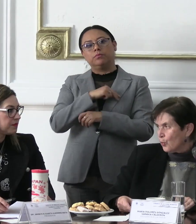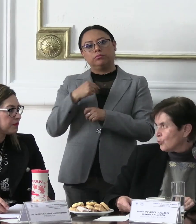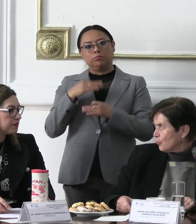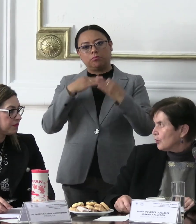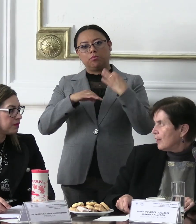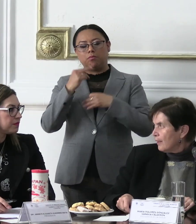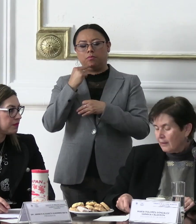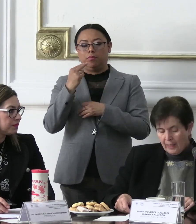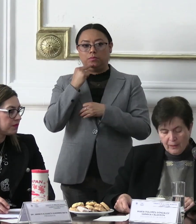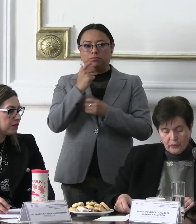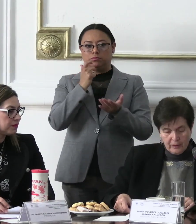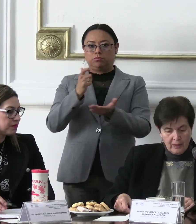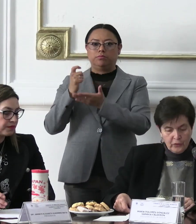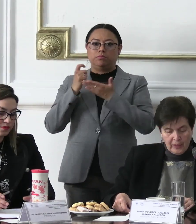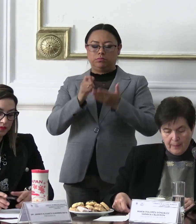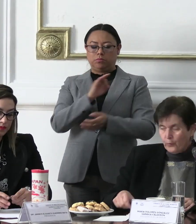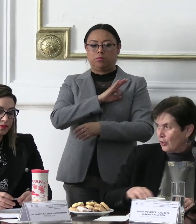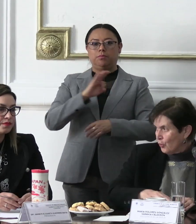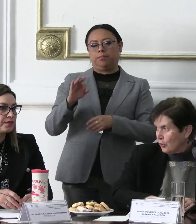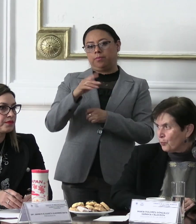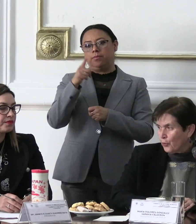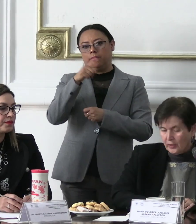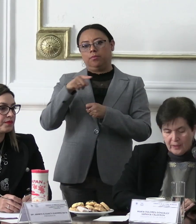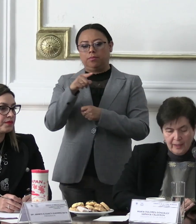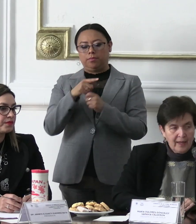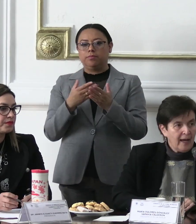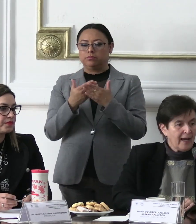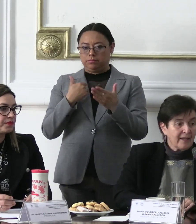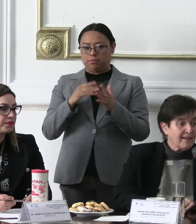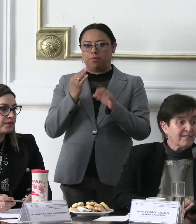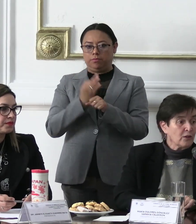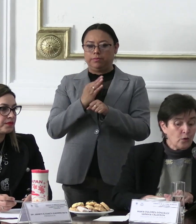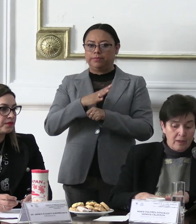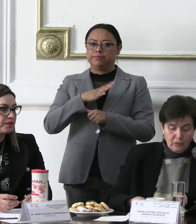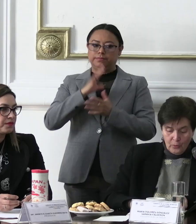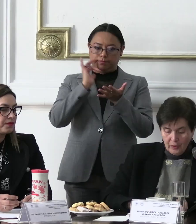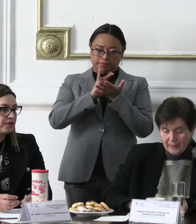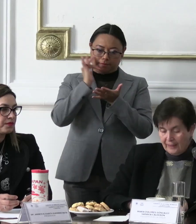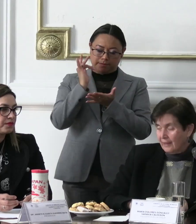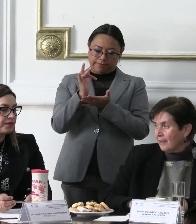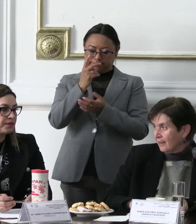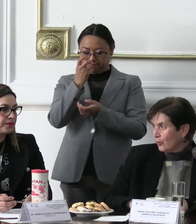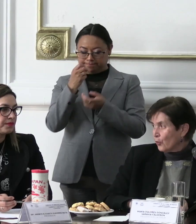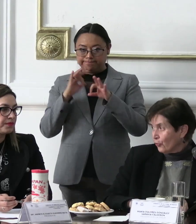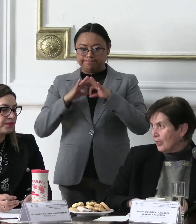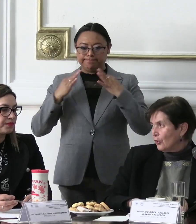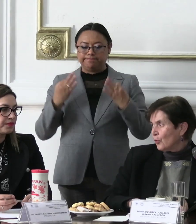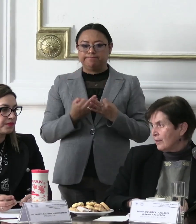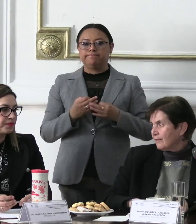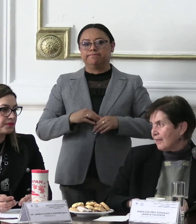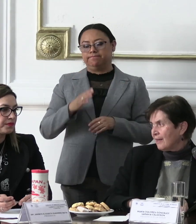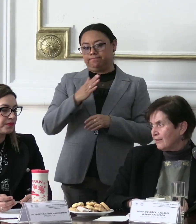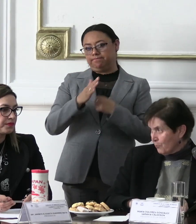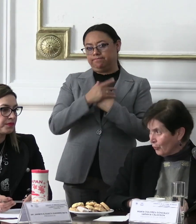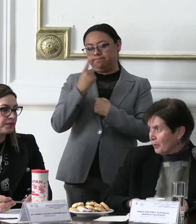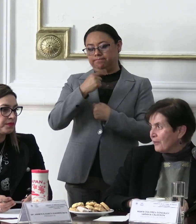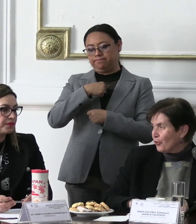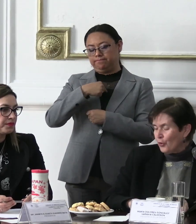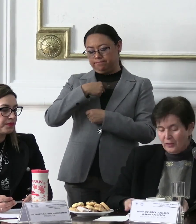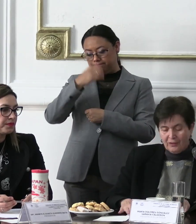de los recursos de los que ha podido disponer. Agradecer con esto que conociendo